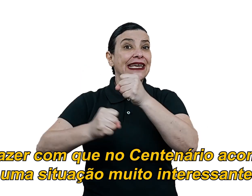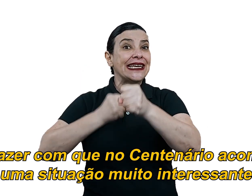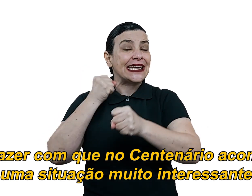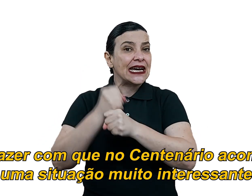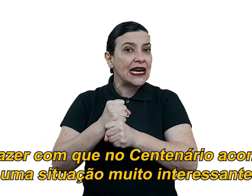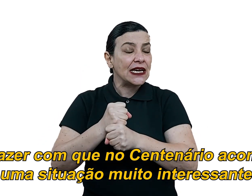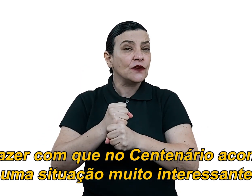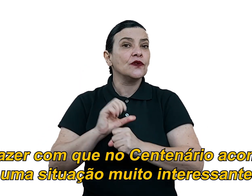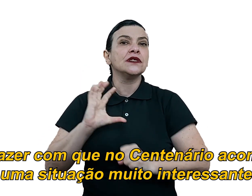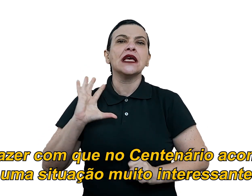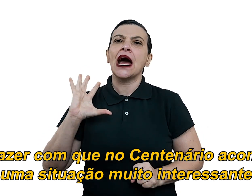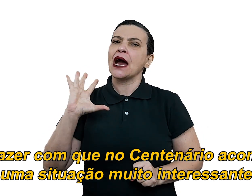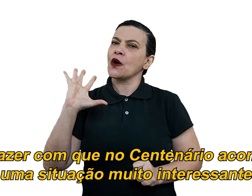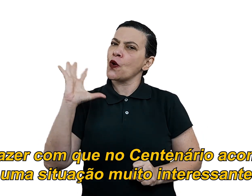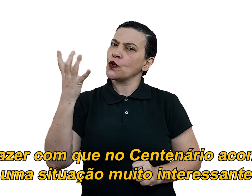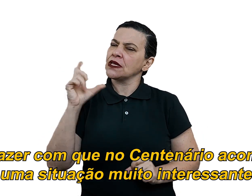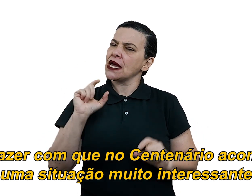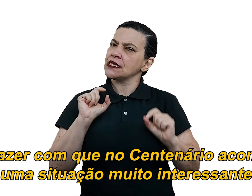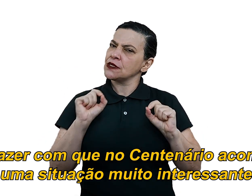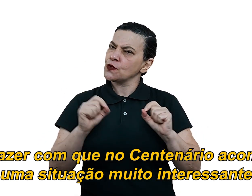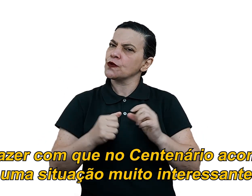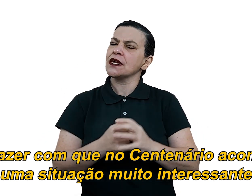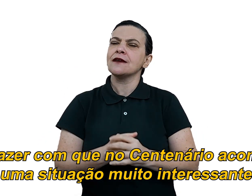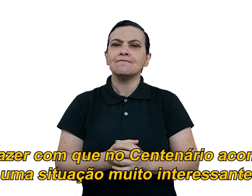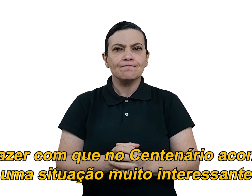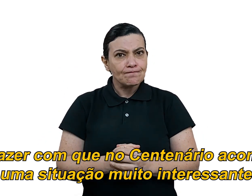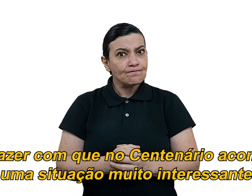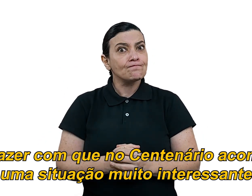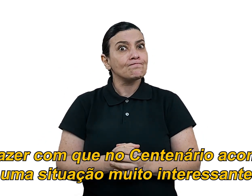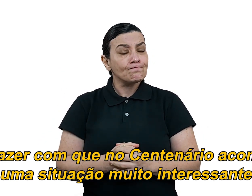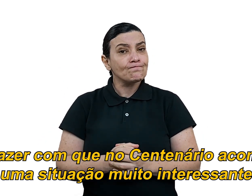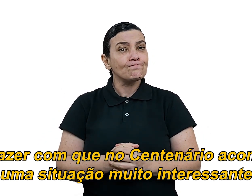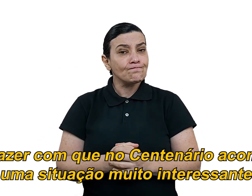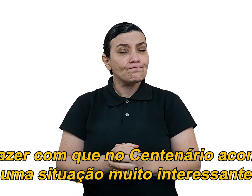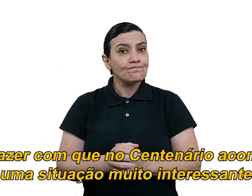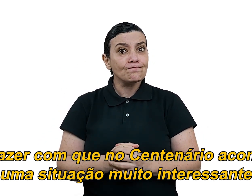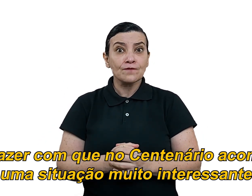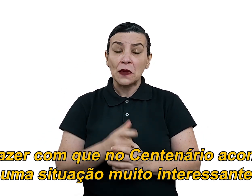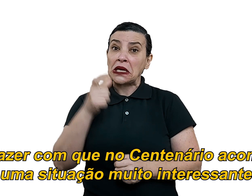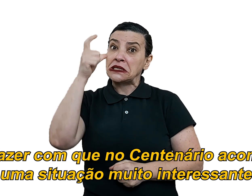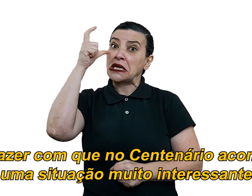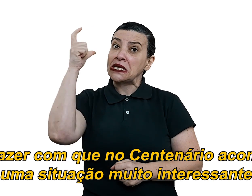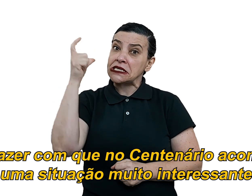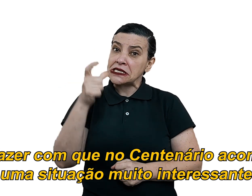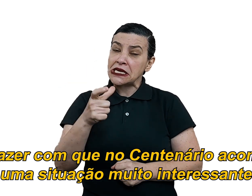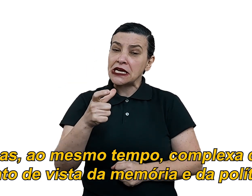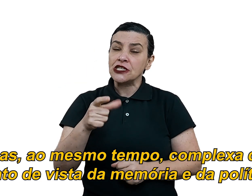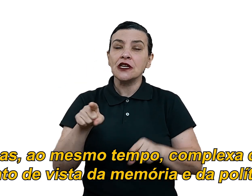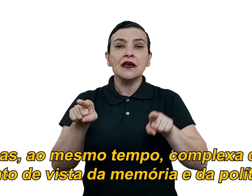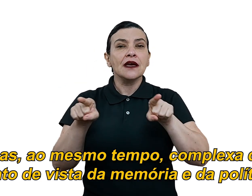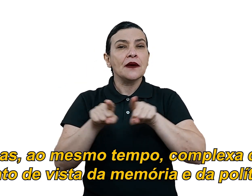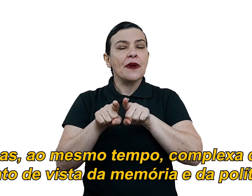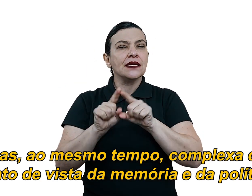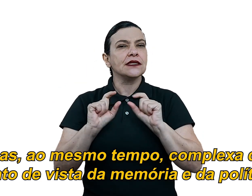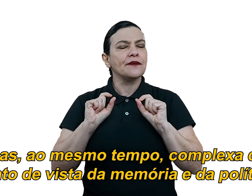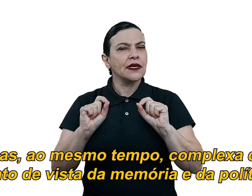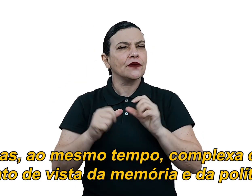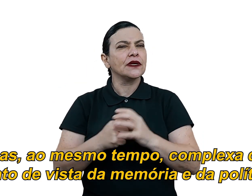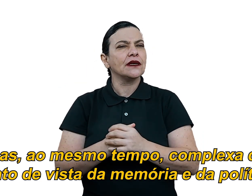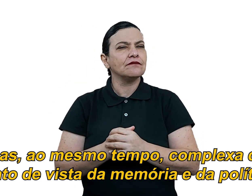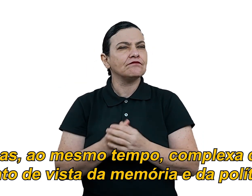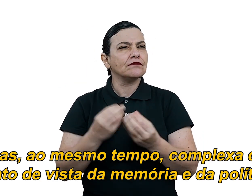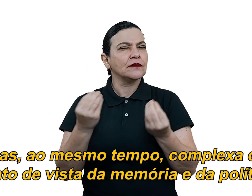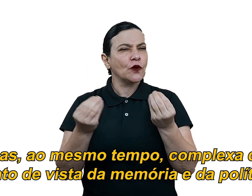centenário, aconteça uma situação muito interessante, mas ao mesmo